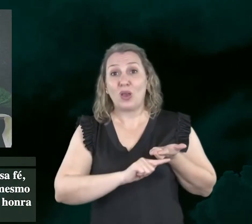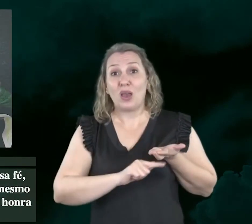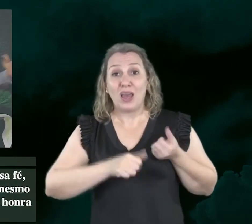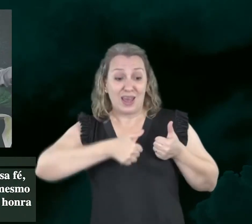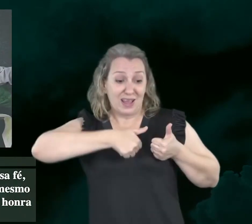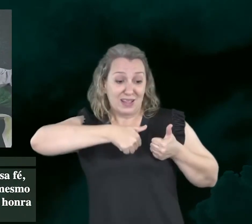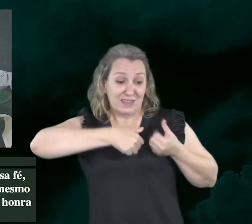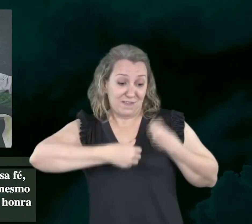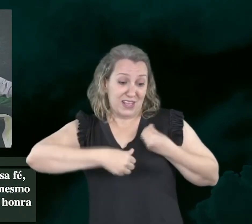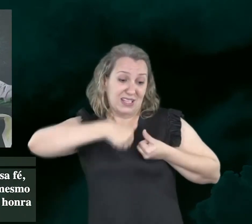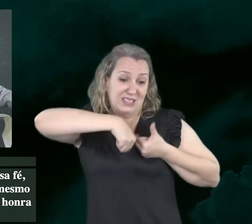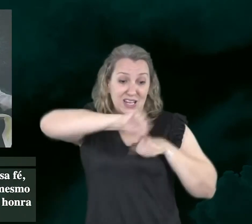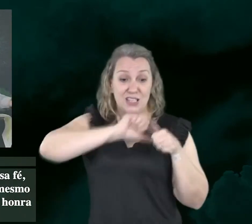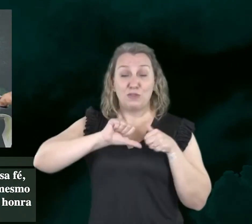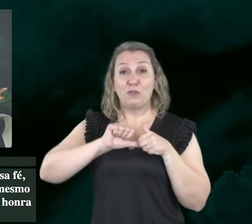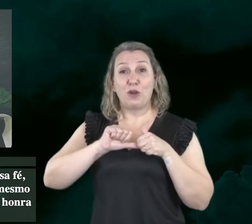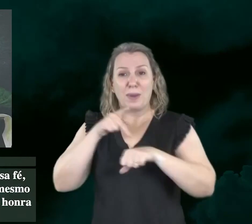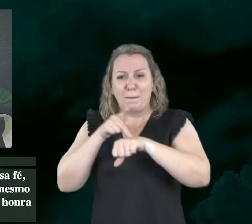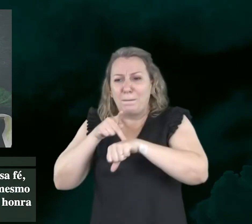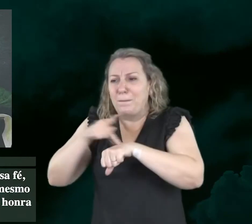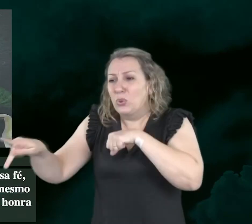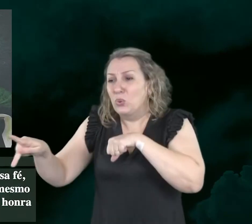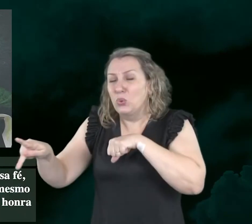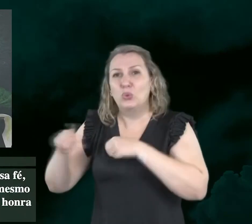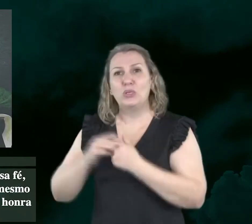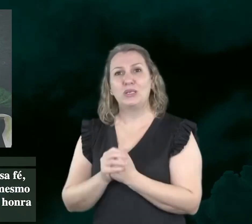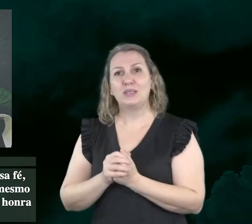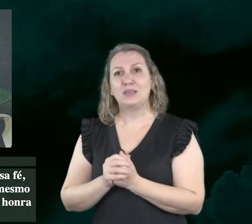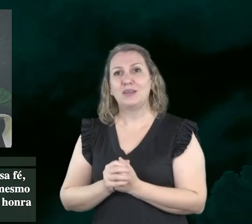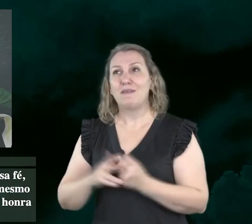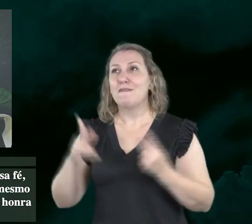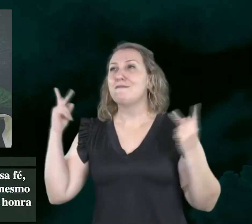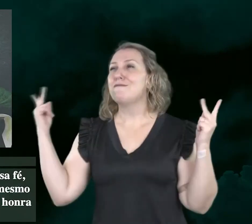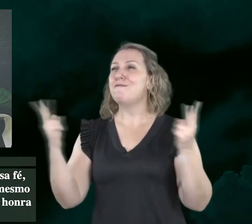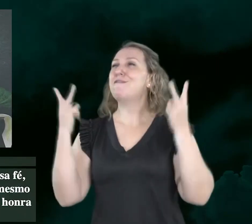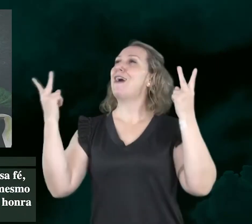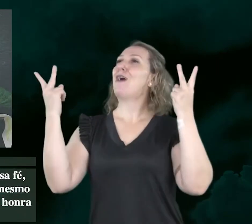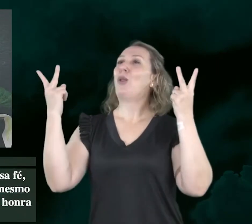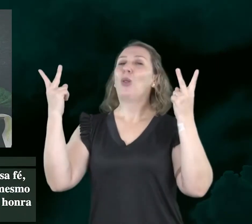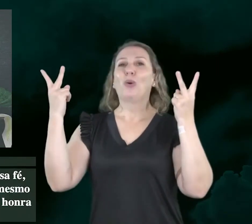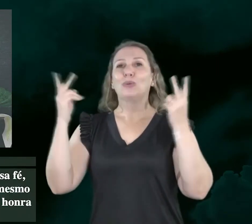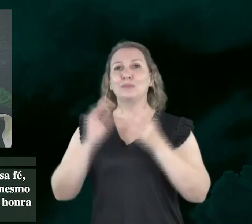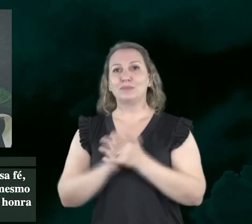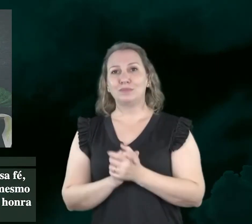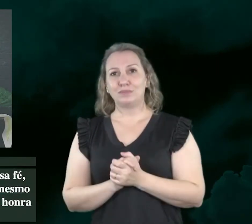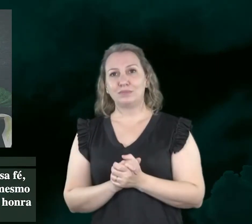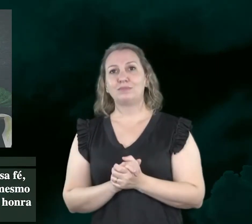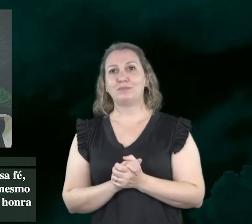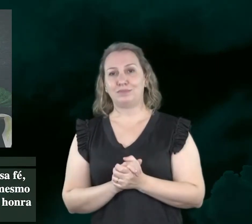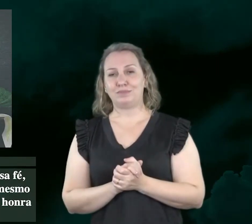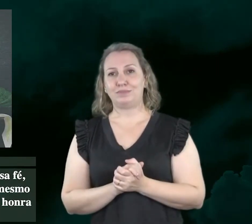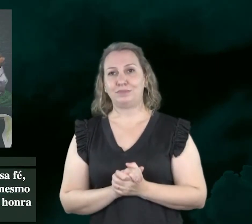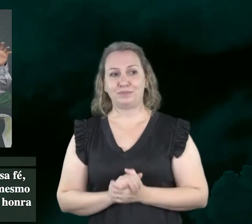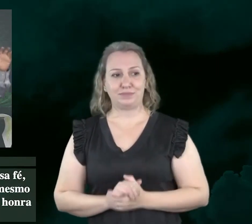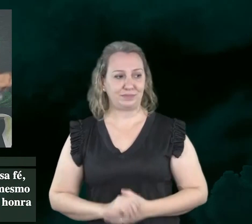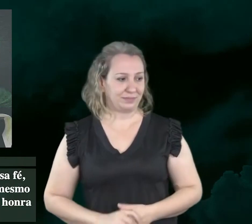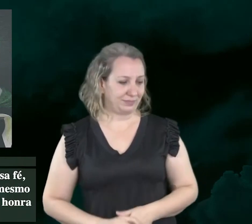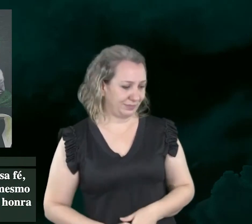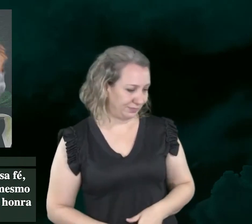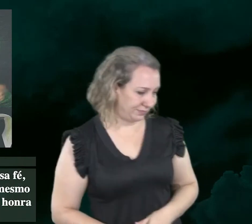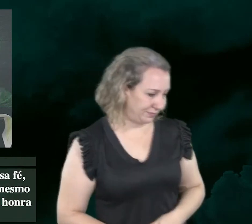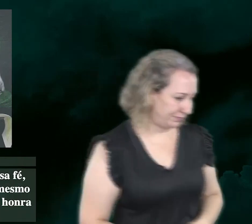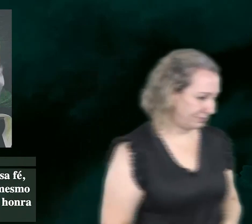ter um montão de minério de ouro, tendo só um pouquinho uma pepitazinha de ouro. Nós precisamos